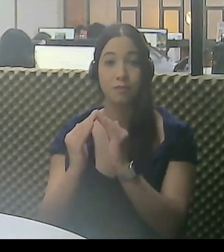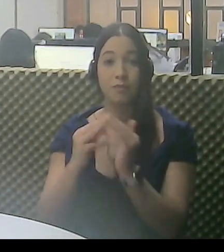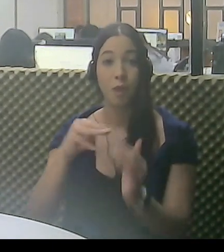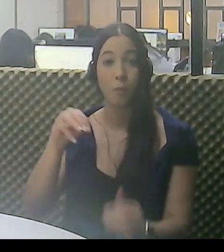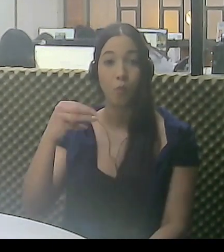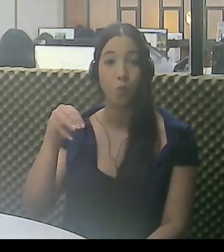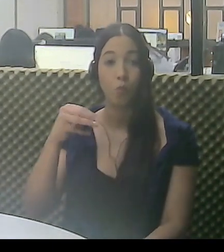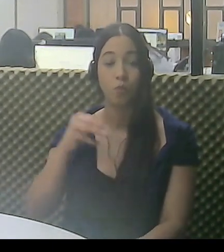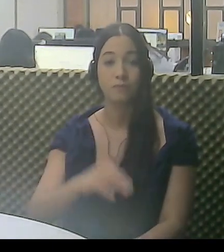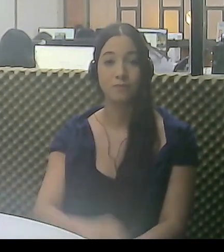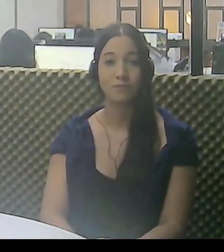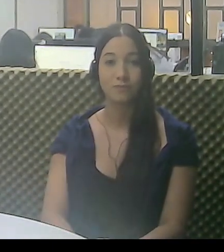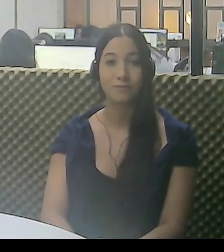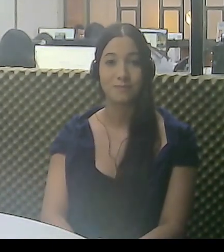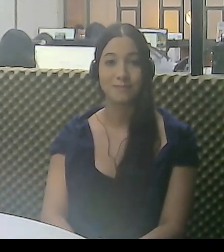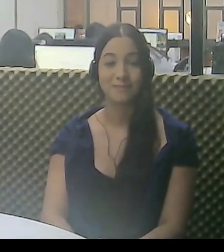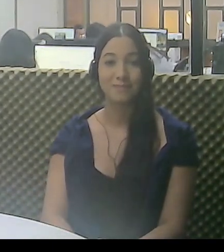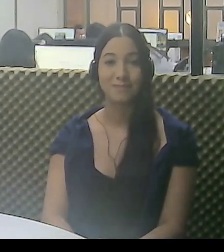Morumbi.